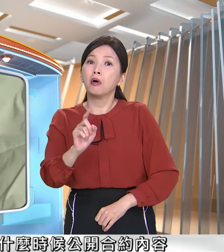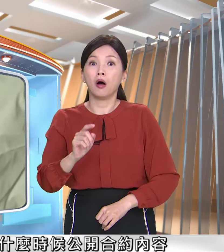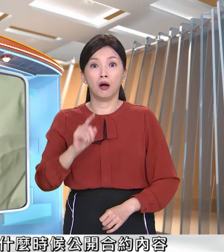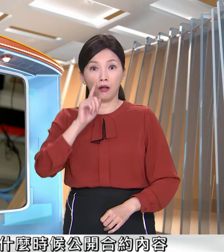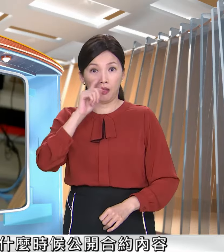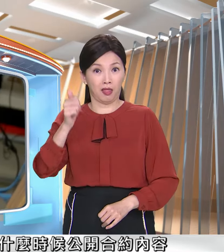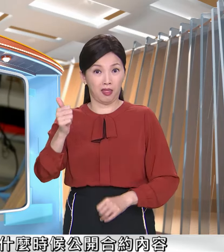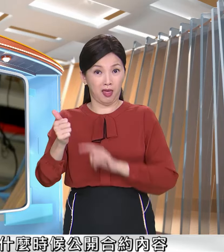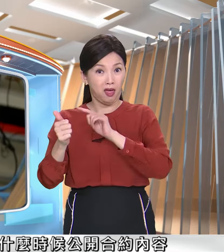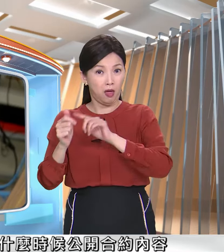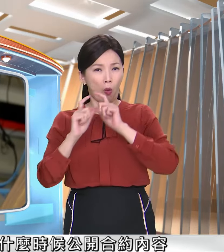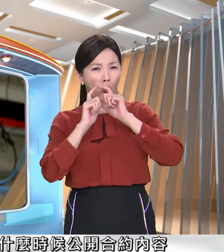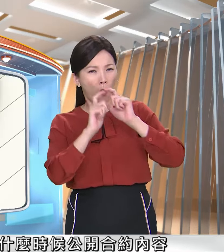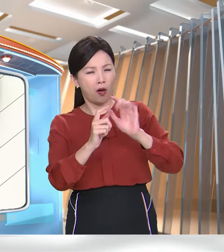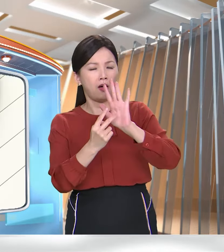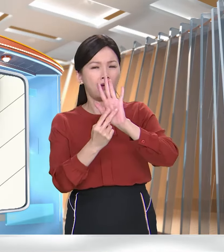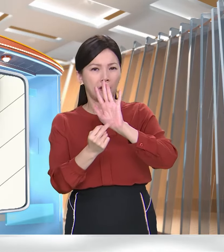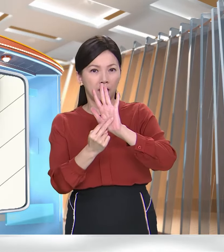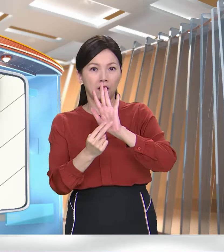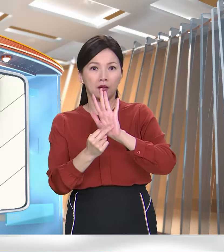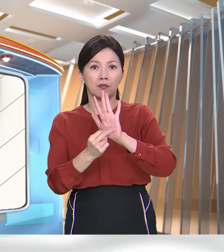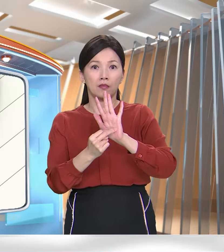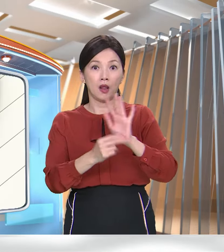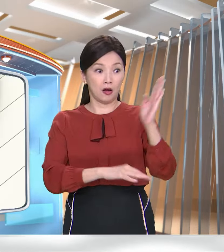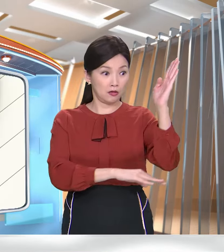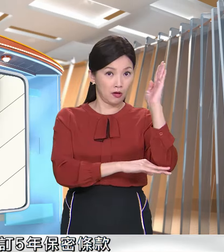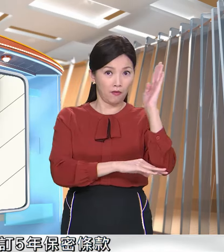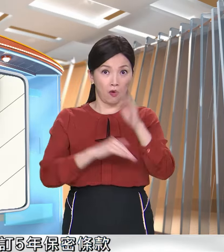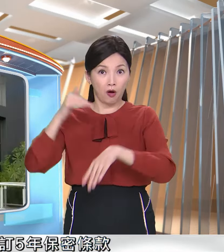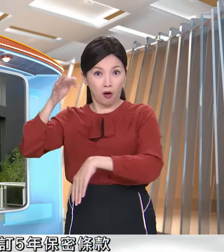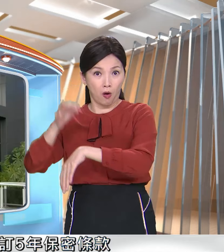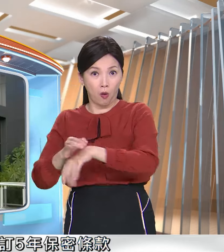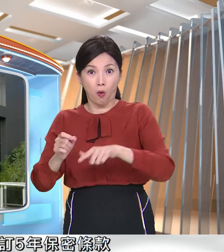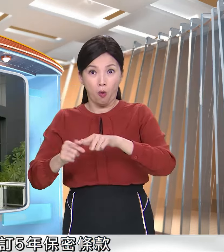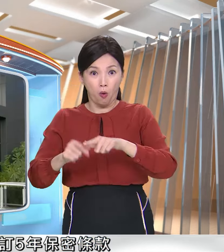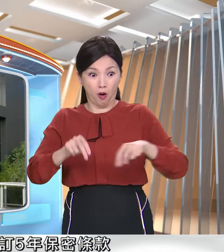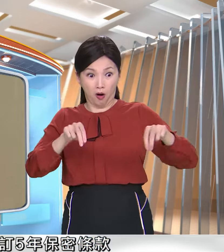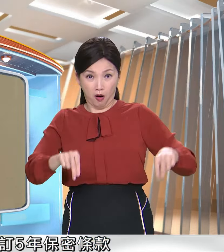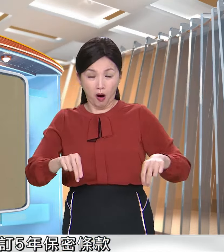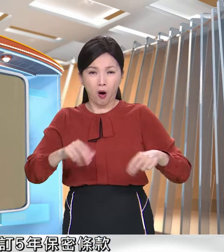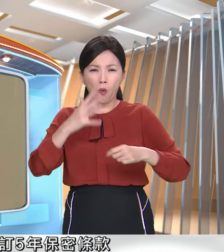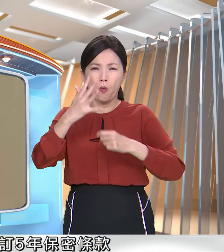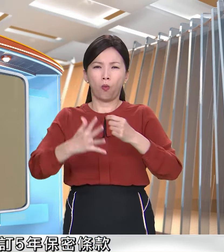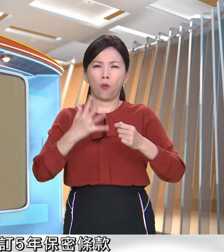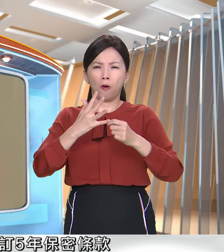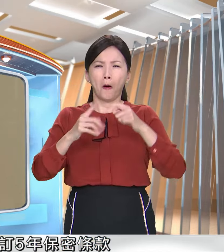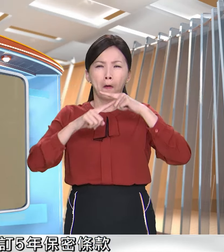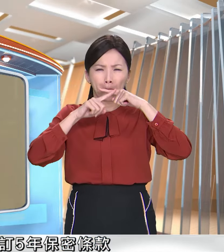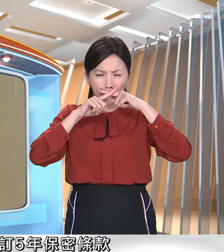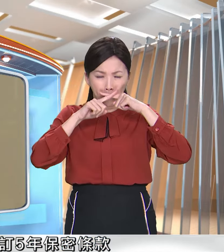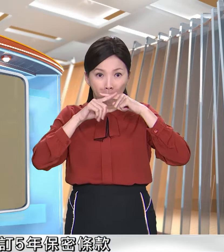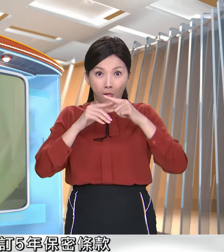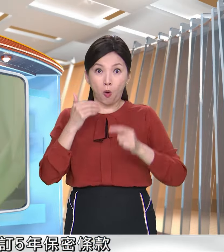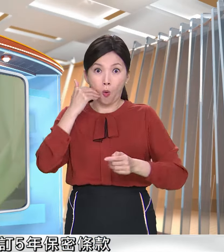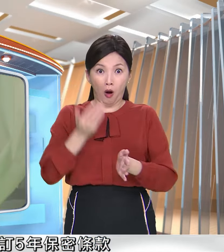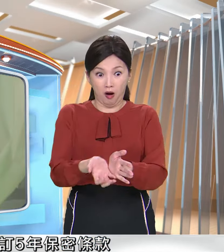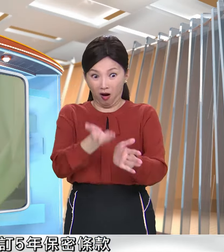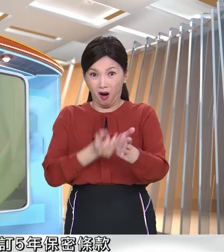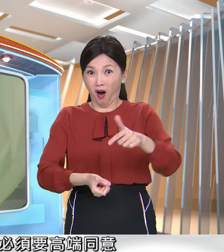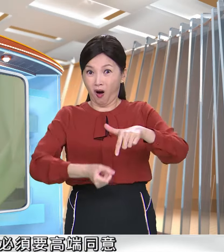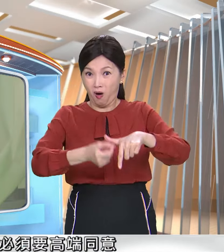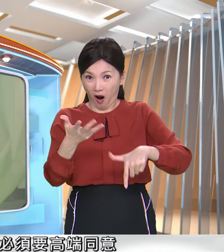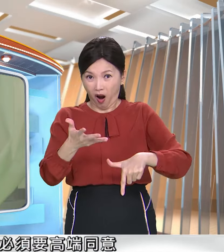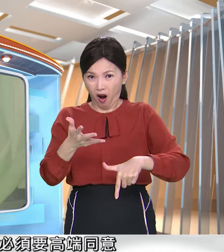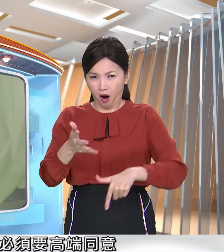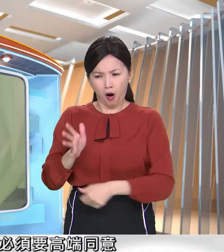合约内容。陈建仁则表示，政府跟高端有签订5年保密条款，